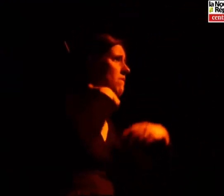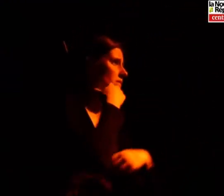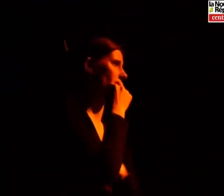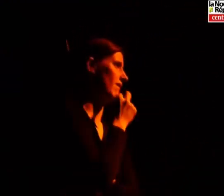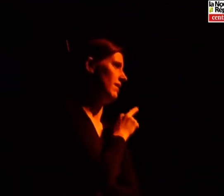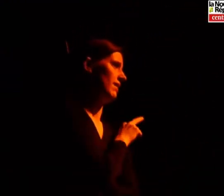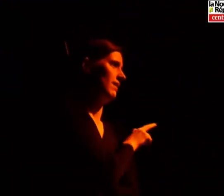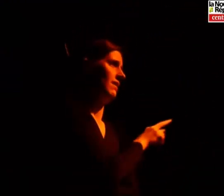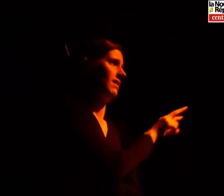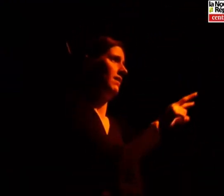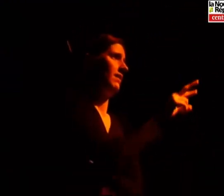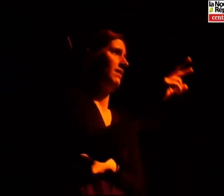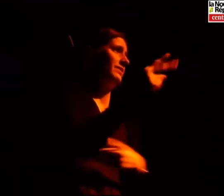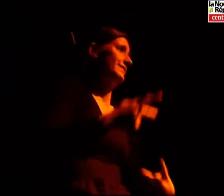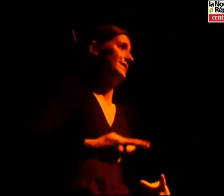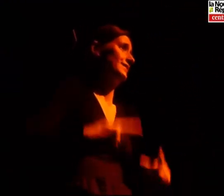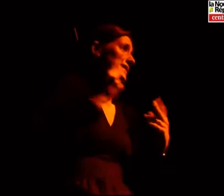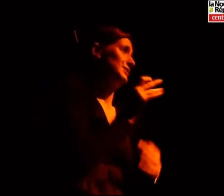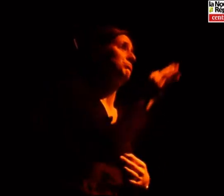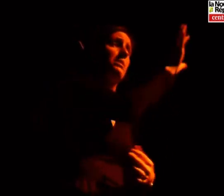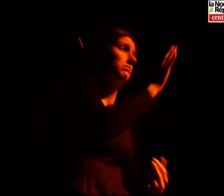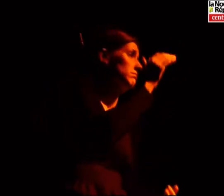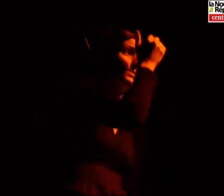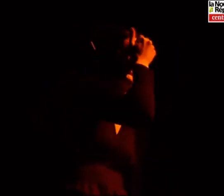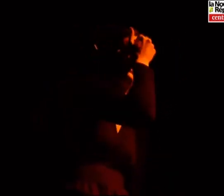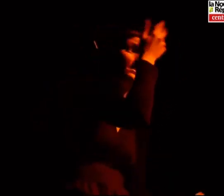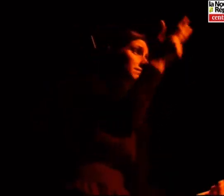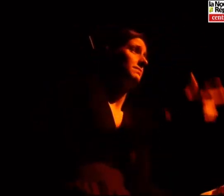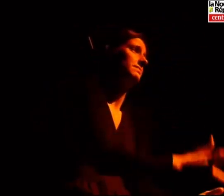s'impatientent, de couples qui se déchirent.